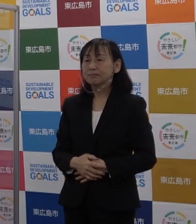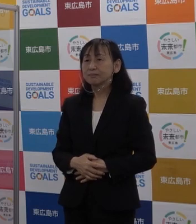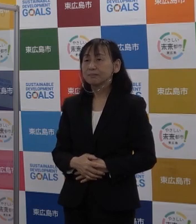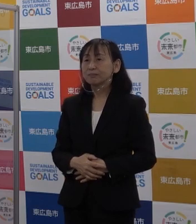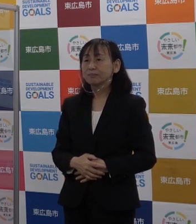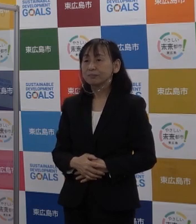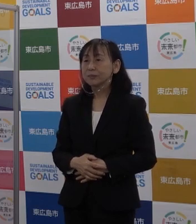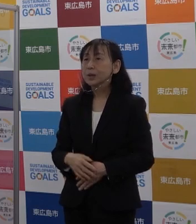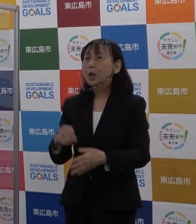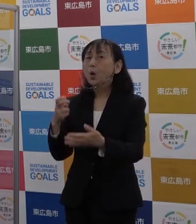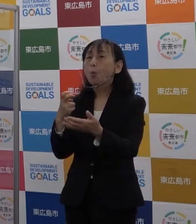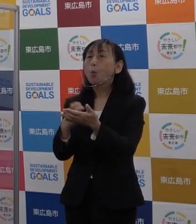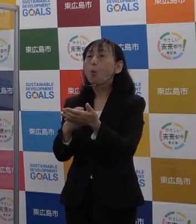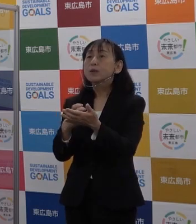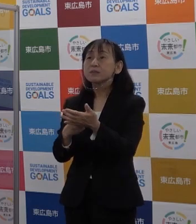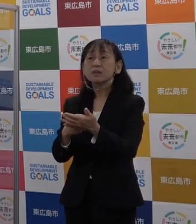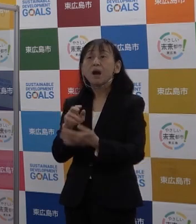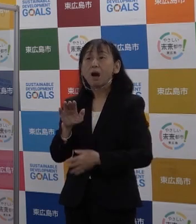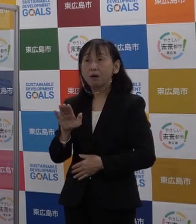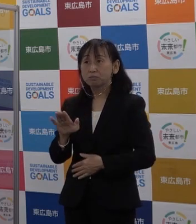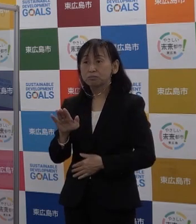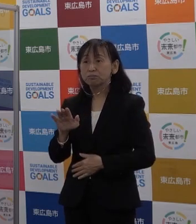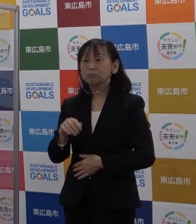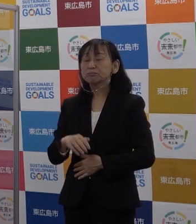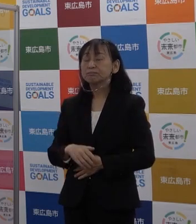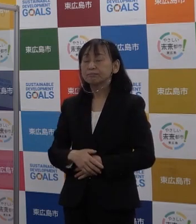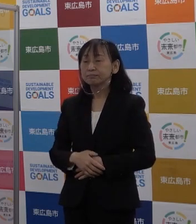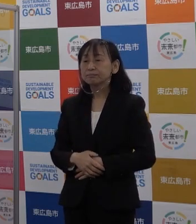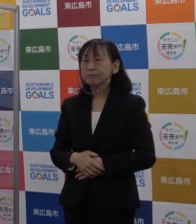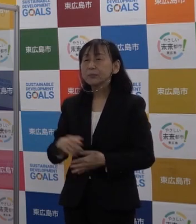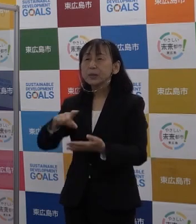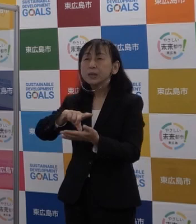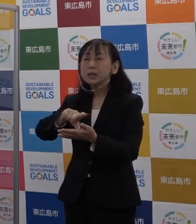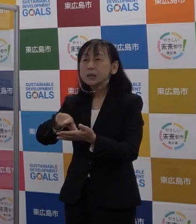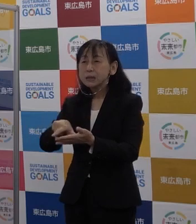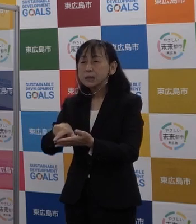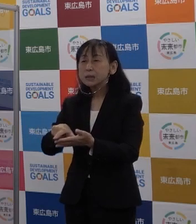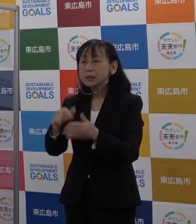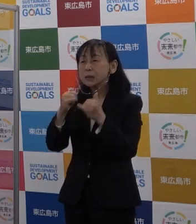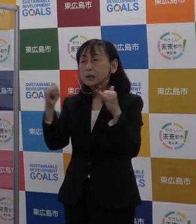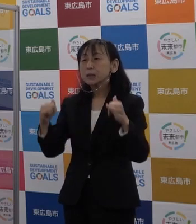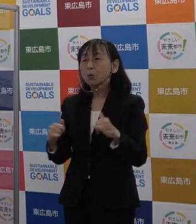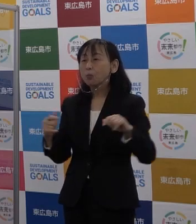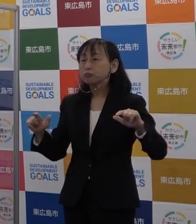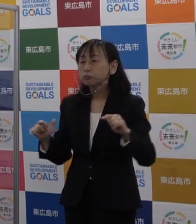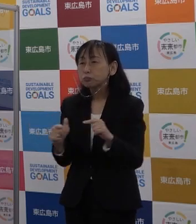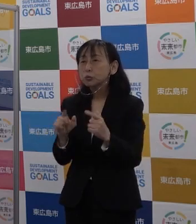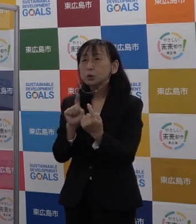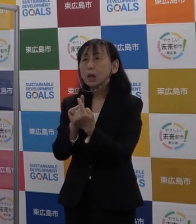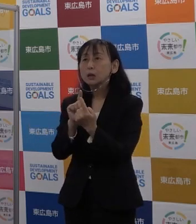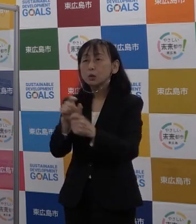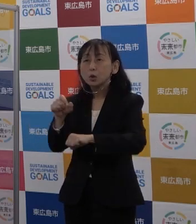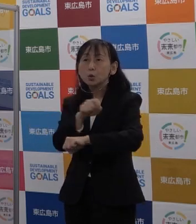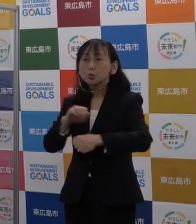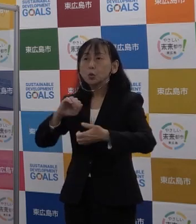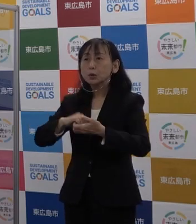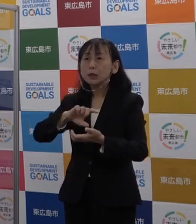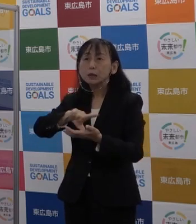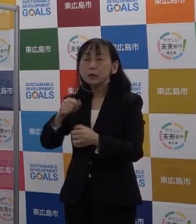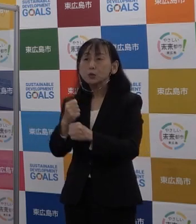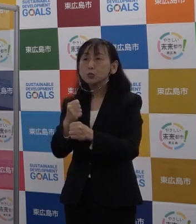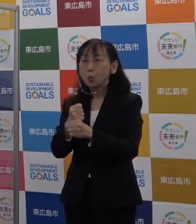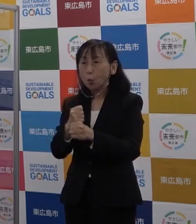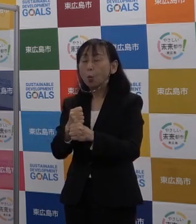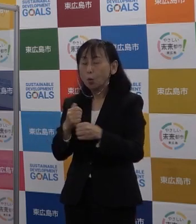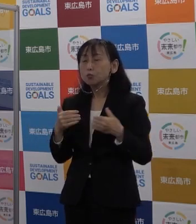実はこれ法律がありまして、根拠法として地域人口の急減に対処するための特定地域づくり事業推